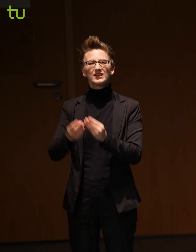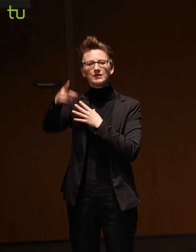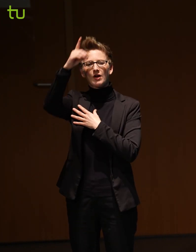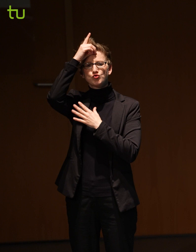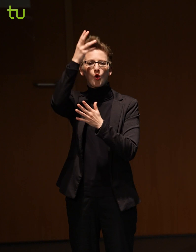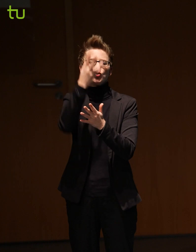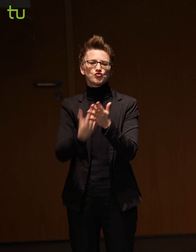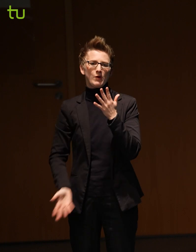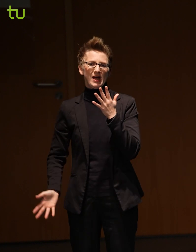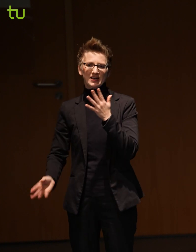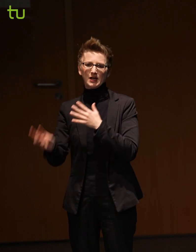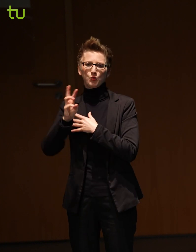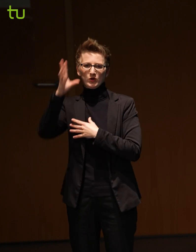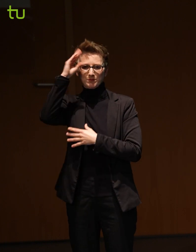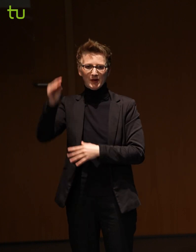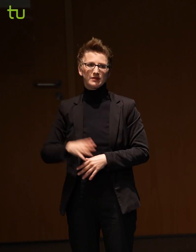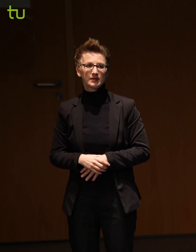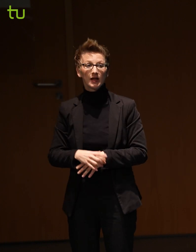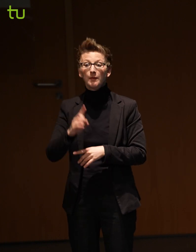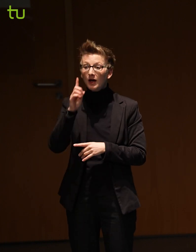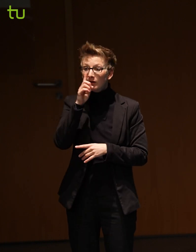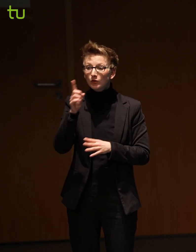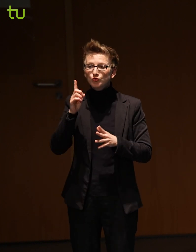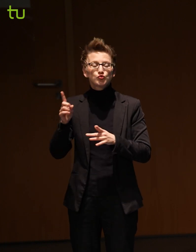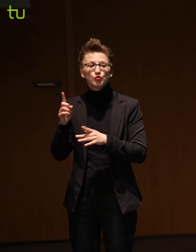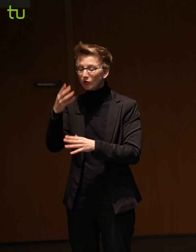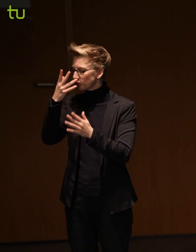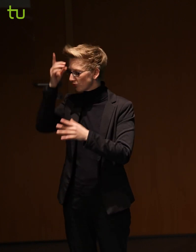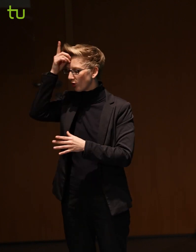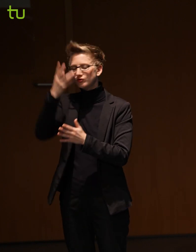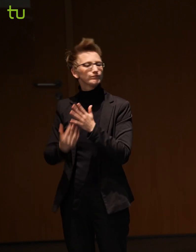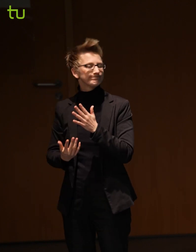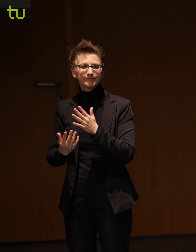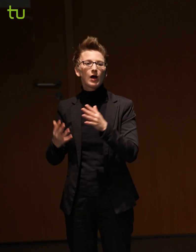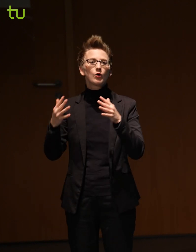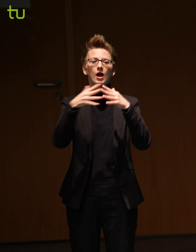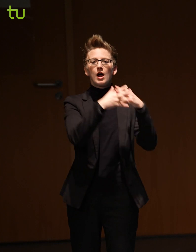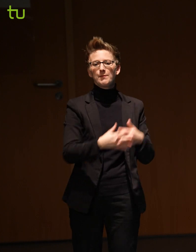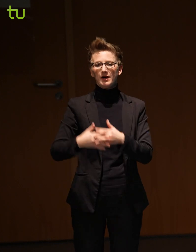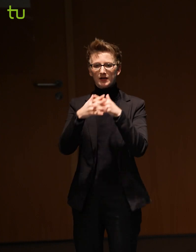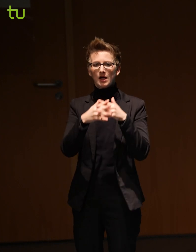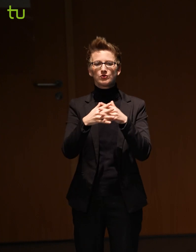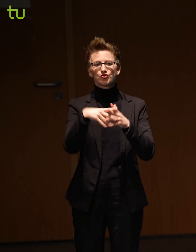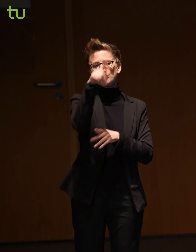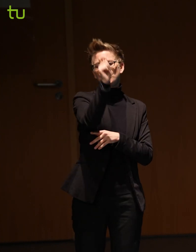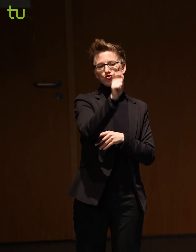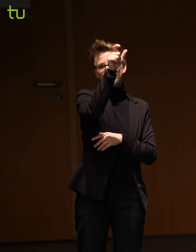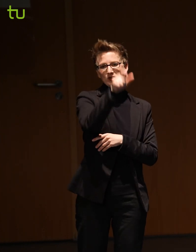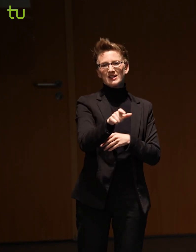auch Nicht-Deutschsprachige, vor allem auch US-amerikanische Studierende und DozentInnen, ihren Beitrag